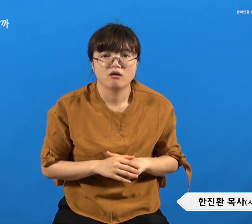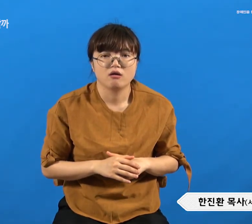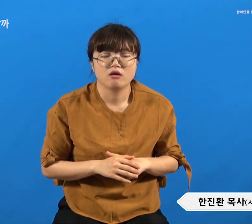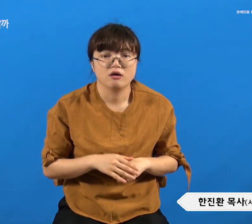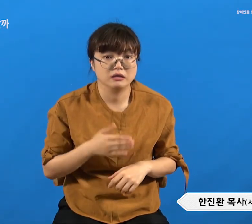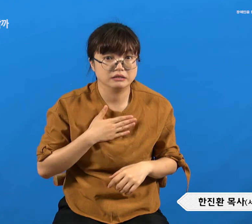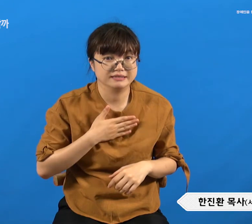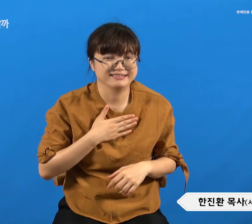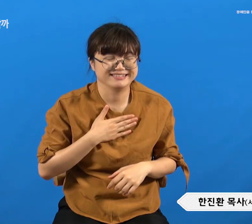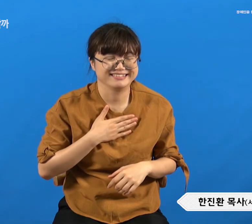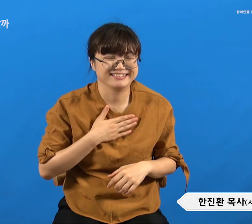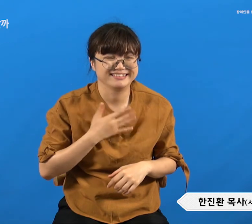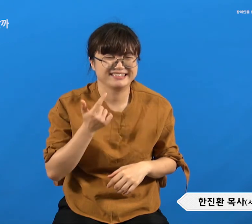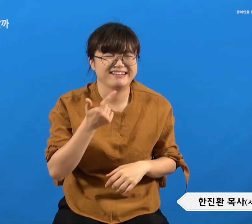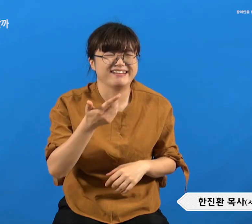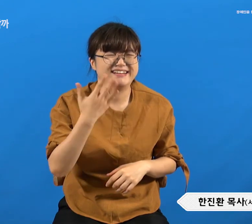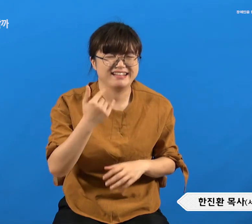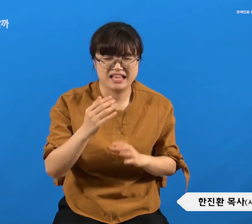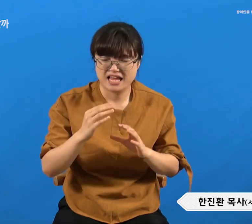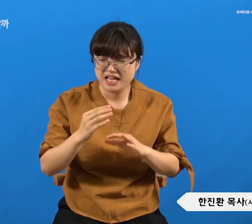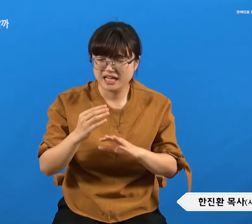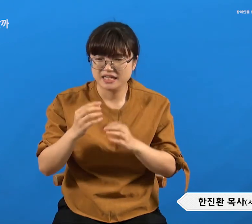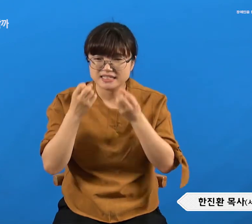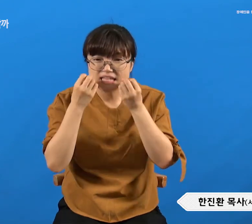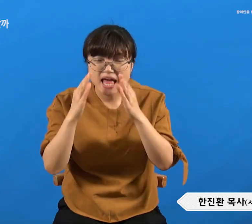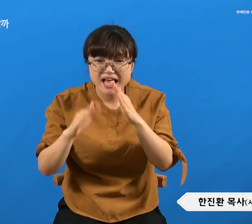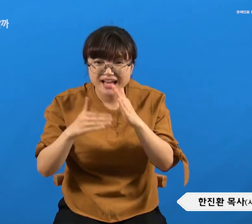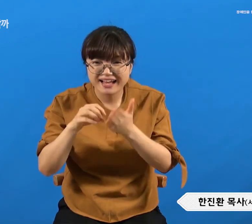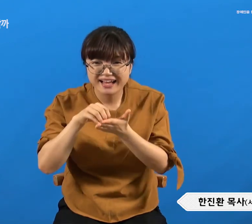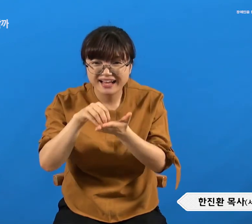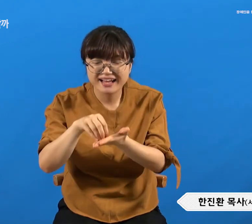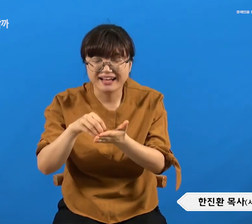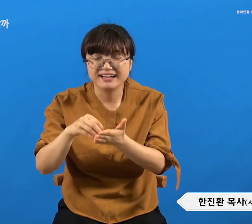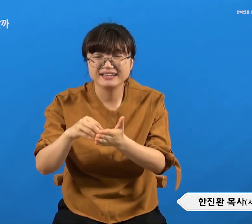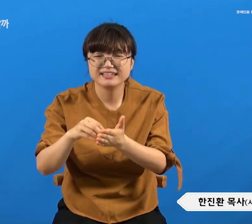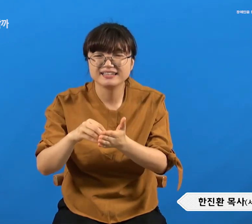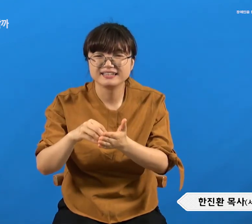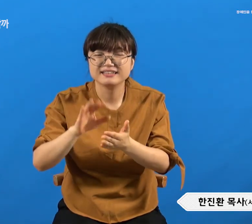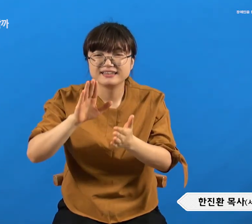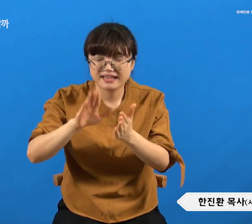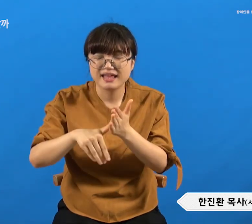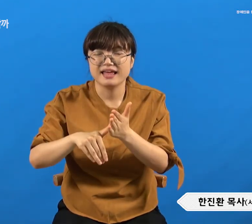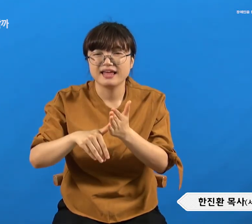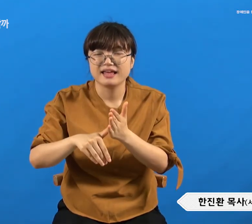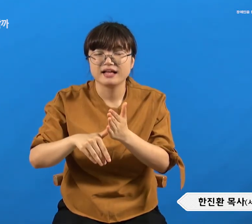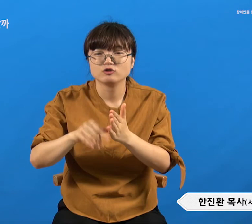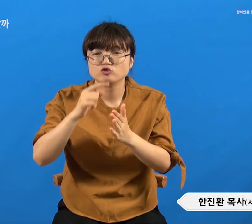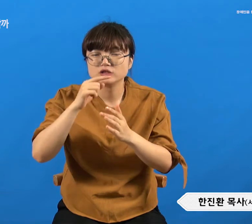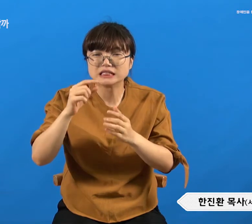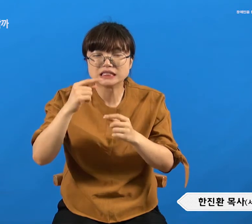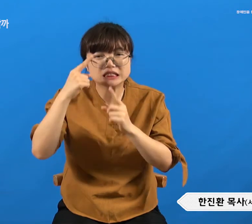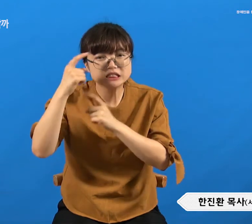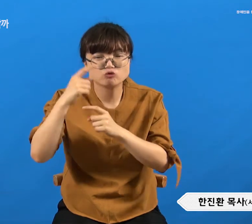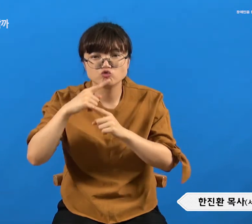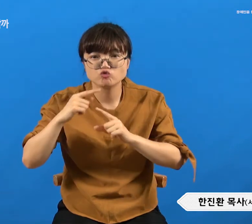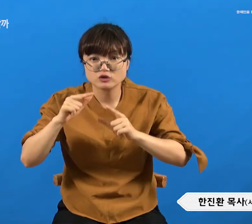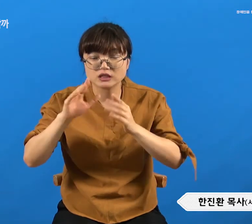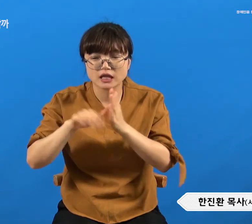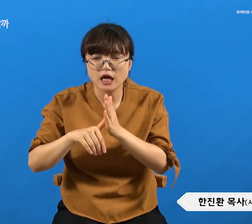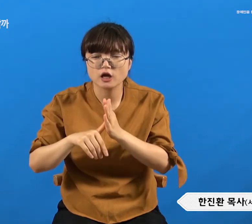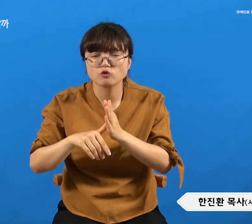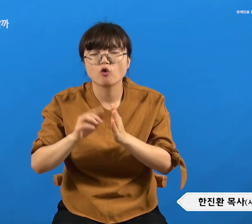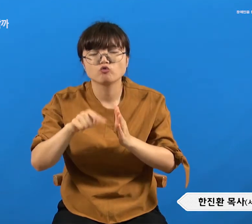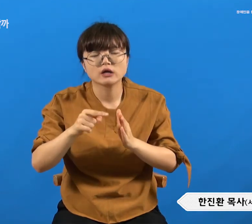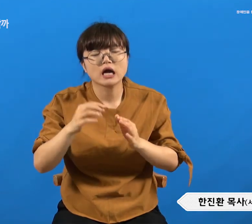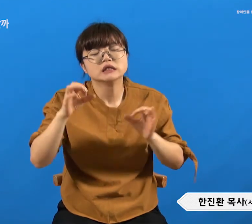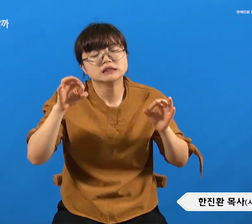제가 VIP 주일에도 천국에 대해서 말씀드리고 평소에도 천국에 대해서 자주 말씀드립니다. 그건 그냥 우리가 이사가는 것일